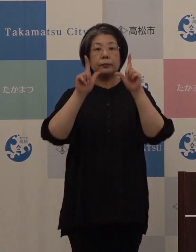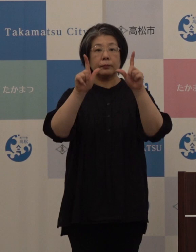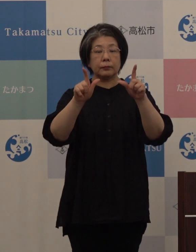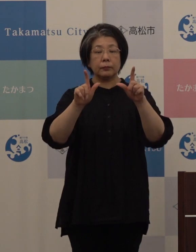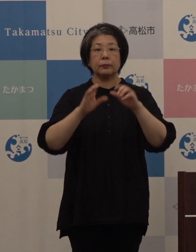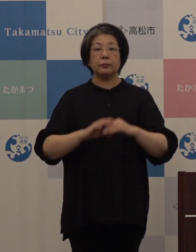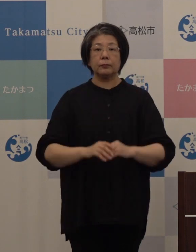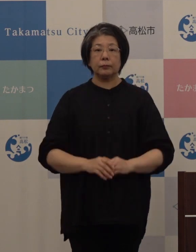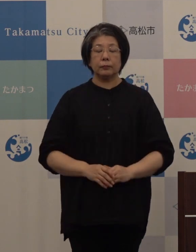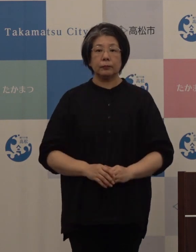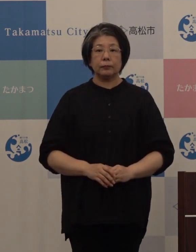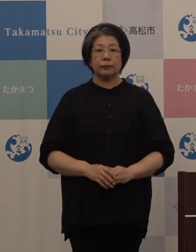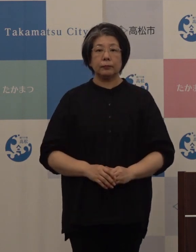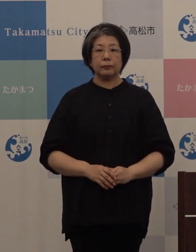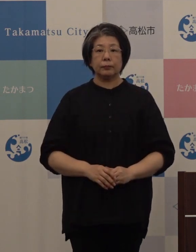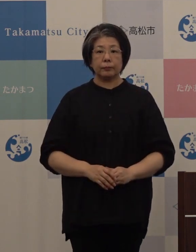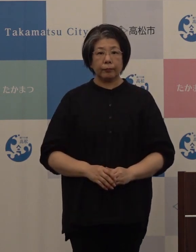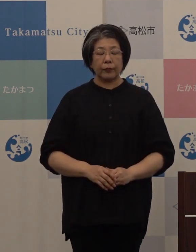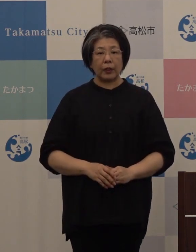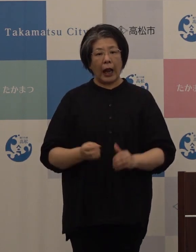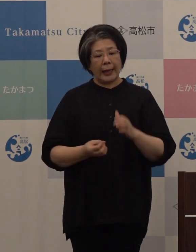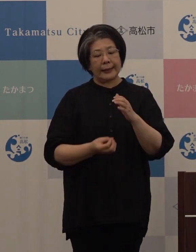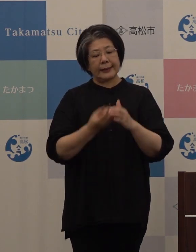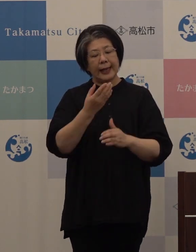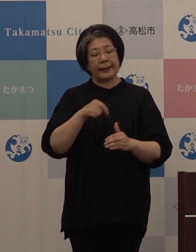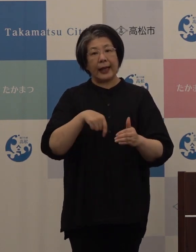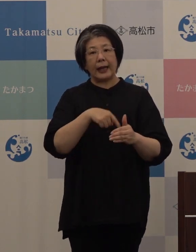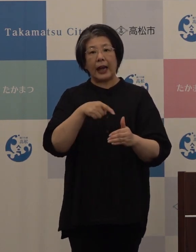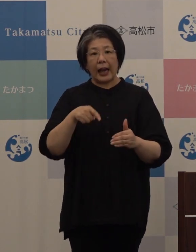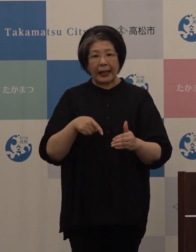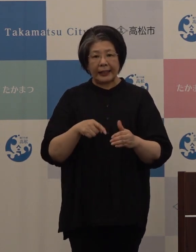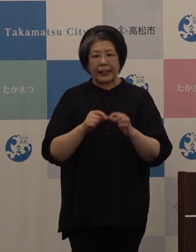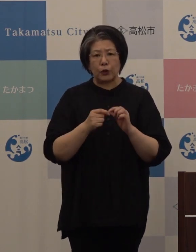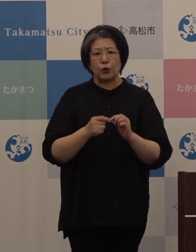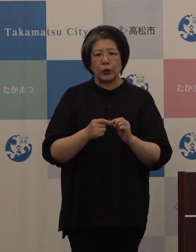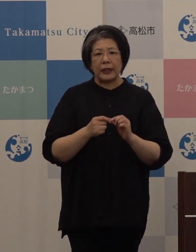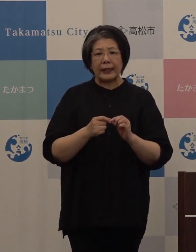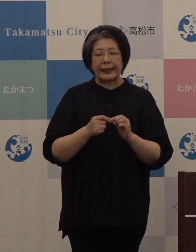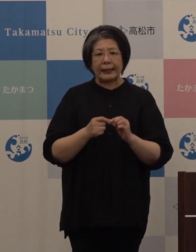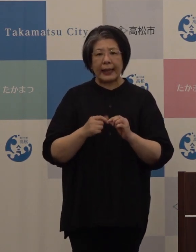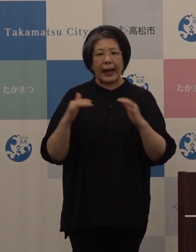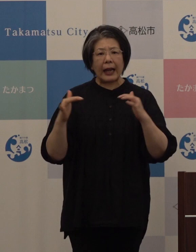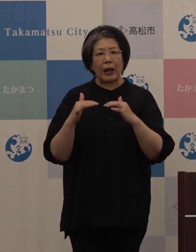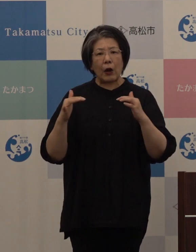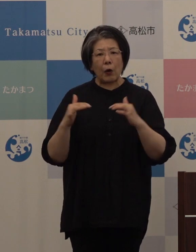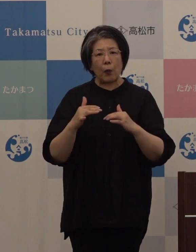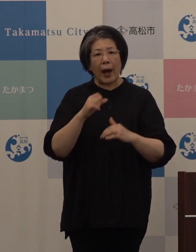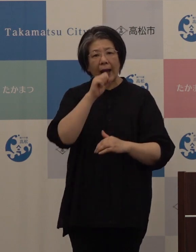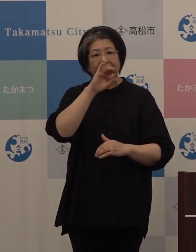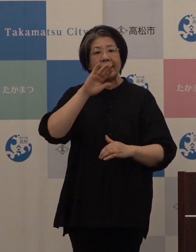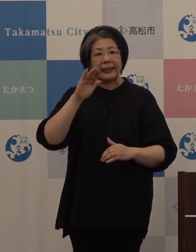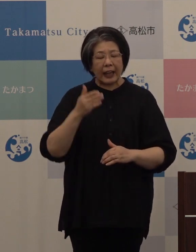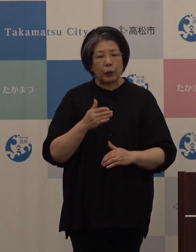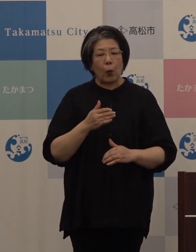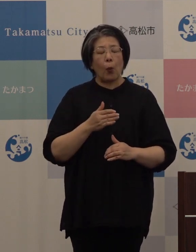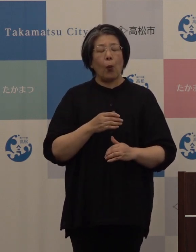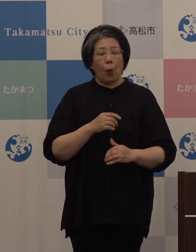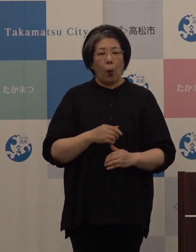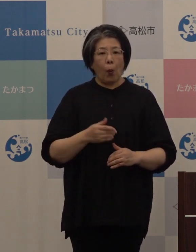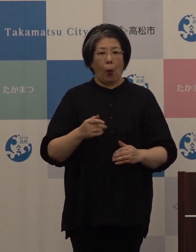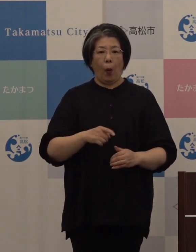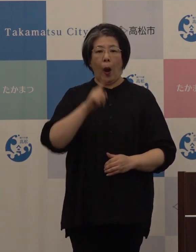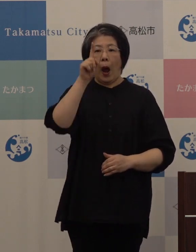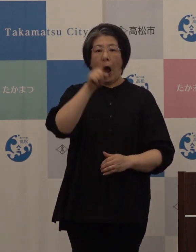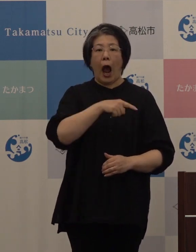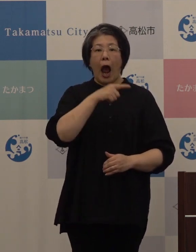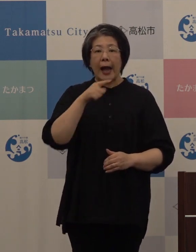やはりちょっと事案自体のですね、議論をするというのはいいんですけれども、それ以外の人格否定的なところまで発